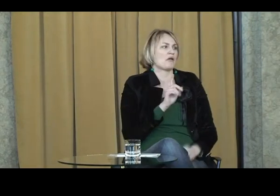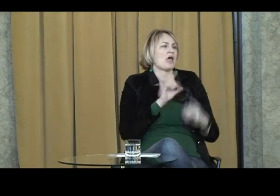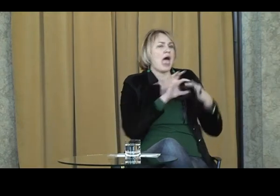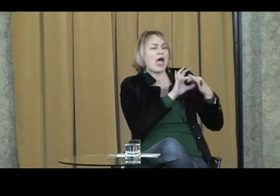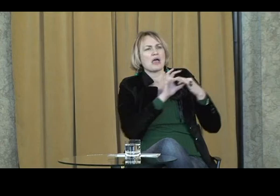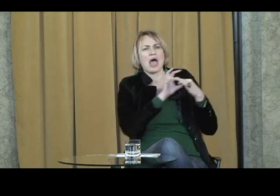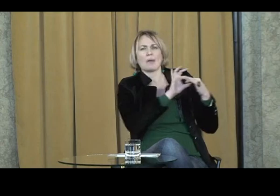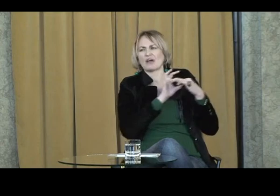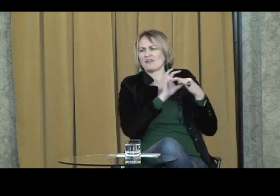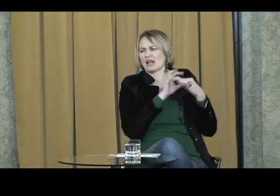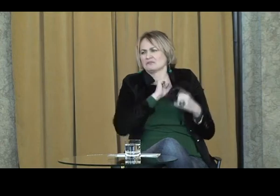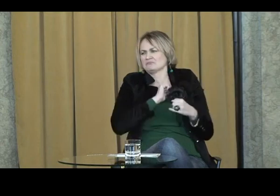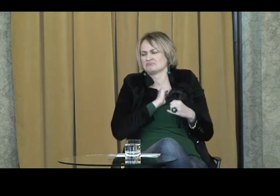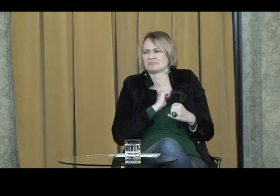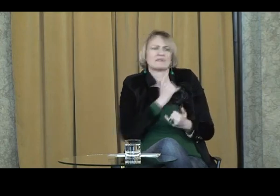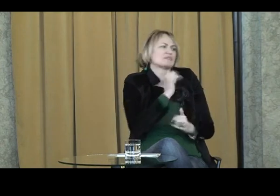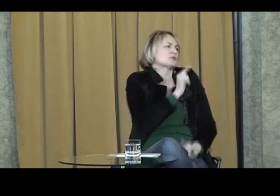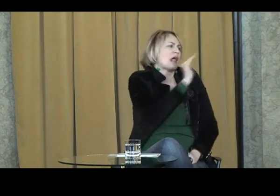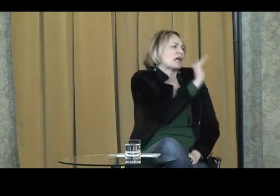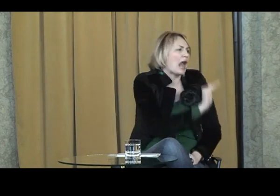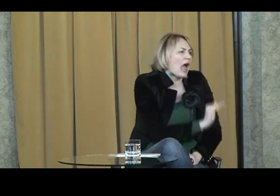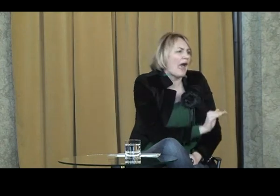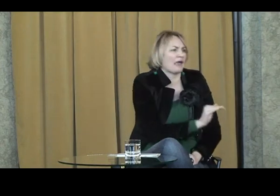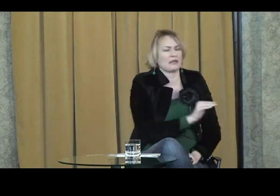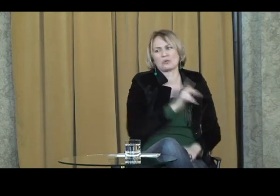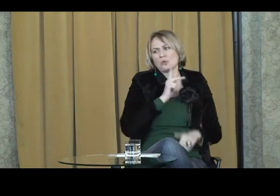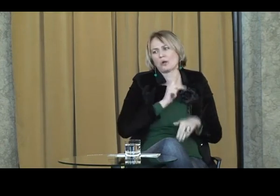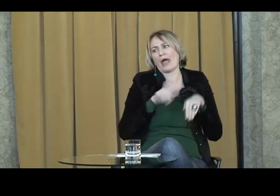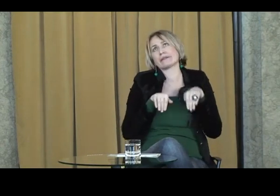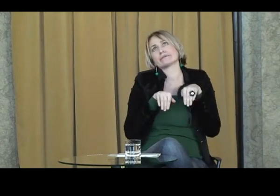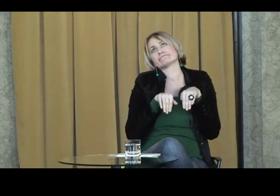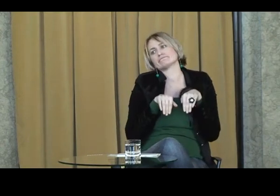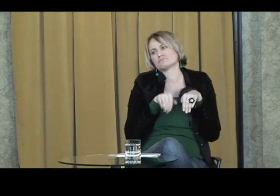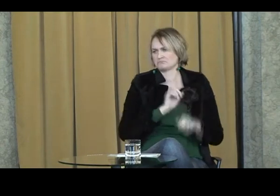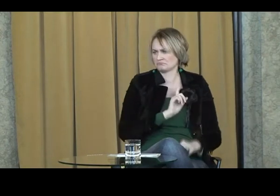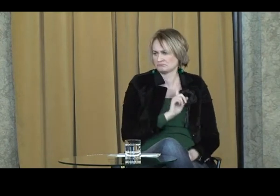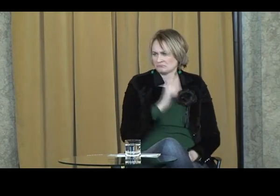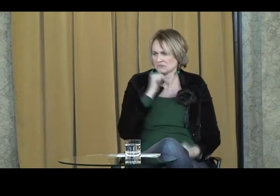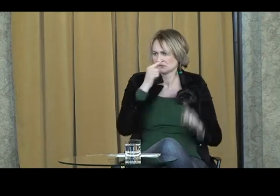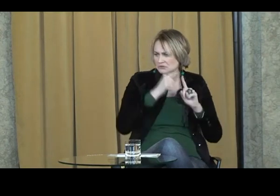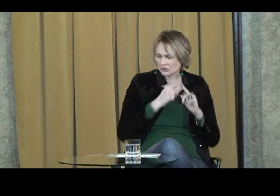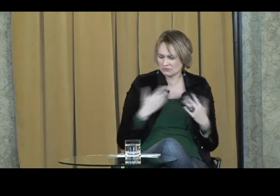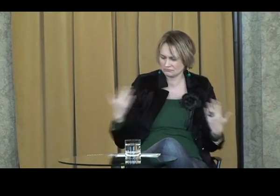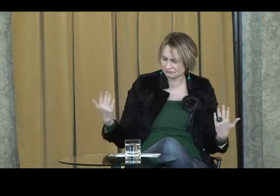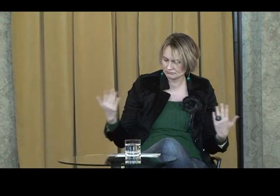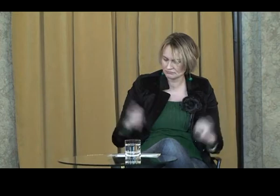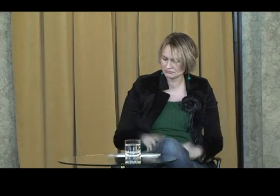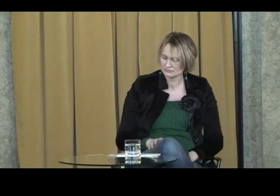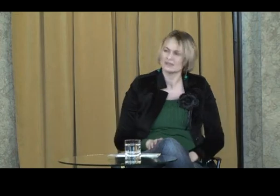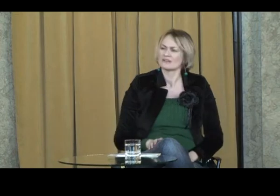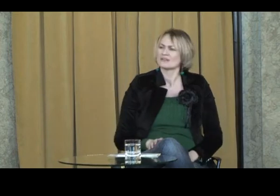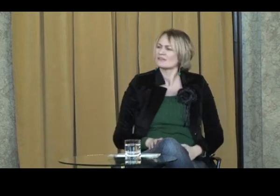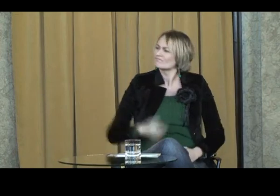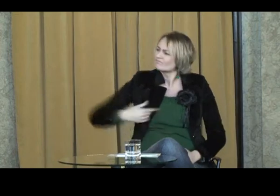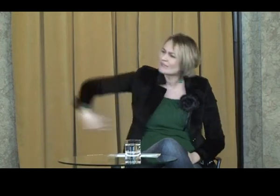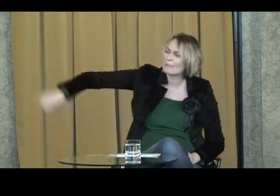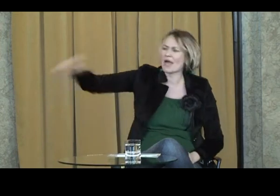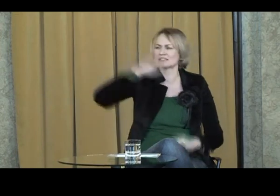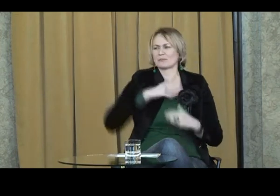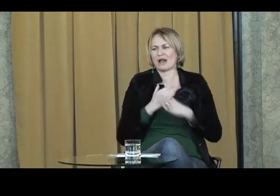Menschen sollen nicht in ein Abhängigkeitsverhältnis klein gehalten werden kommen. Das ist nicht das Ziel. Wir